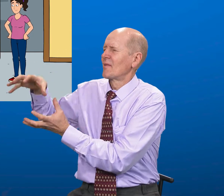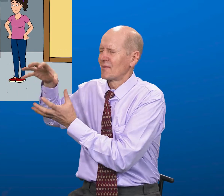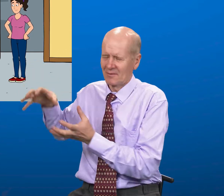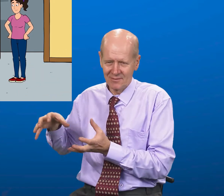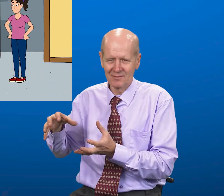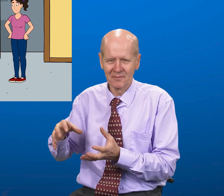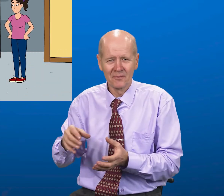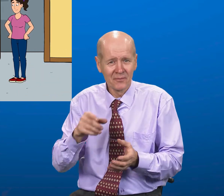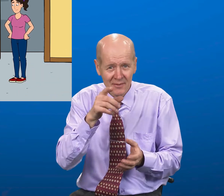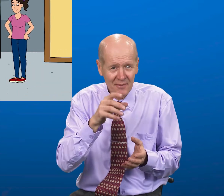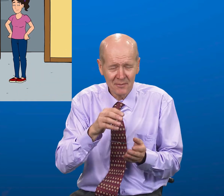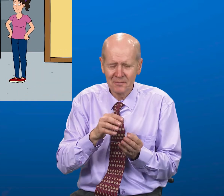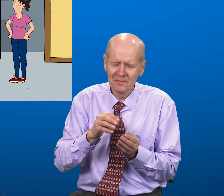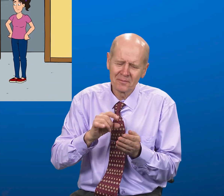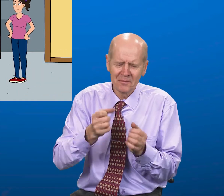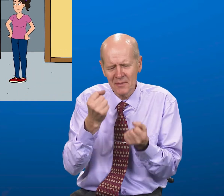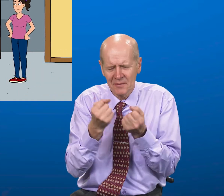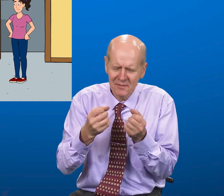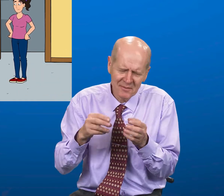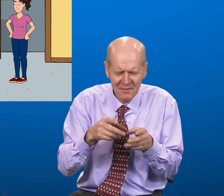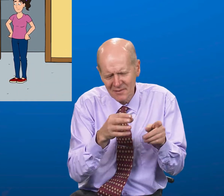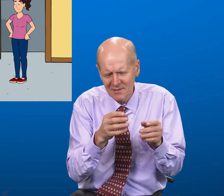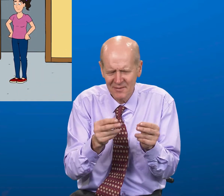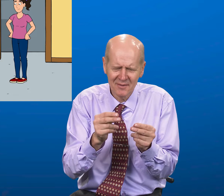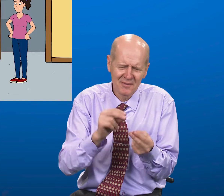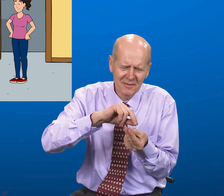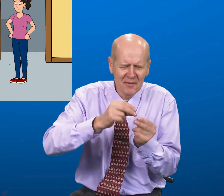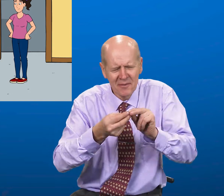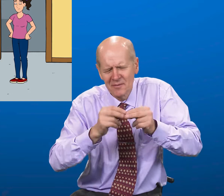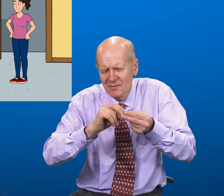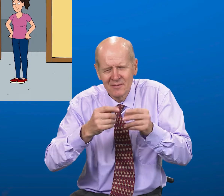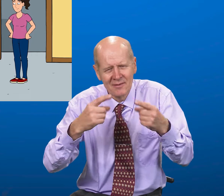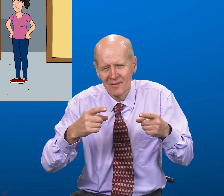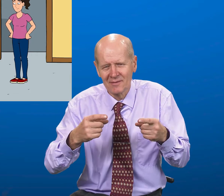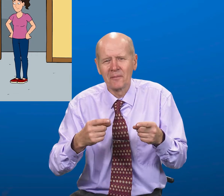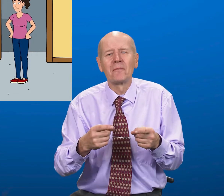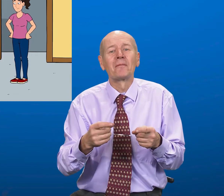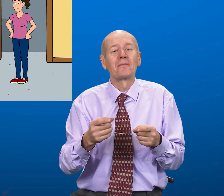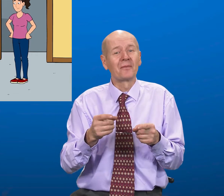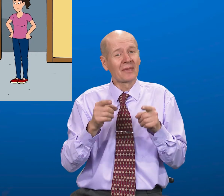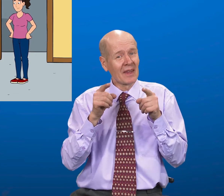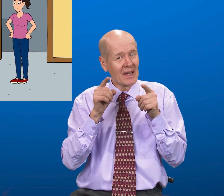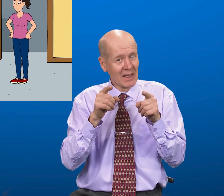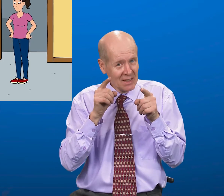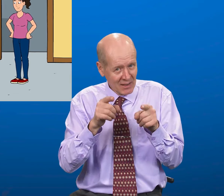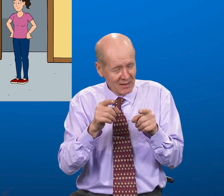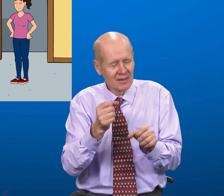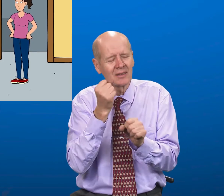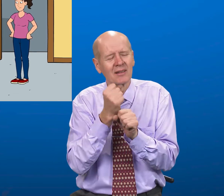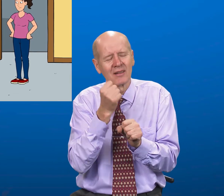его идея. У Джареда и его младшего брата Сэма были машинки и конструкторы Лего, которые они привезли с собой, когда их